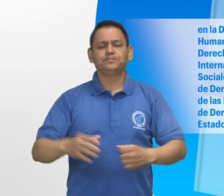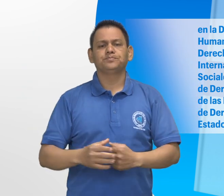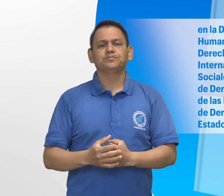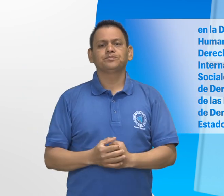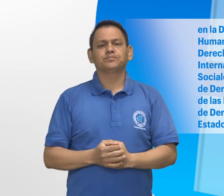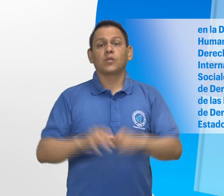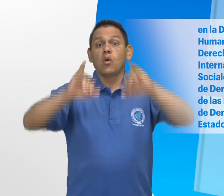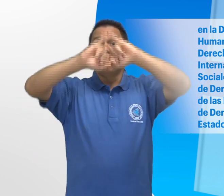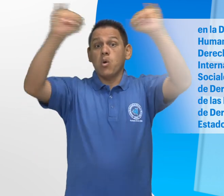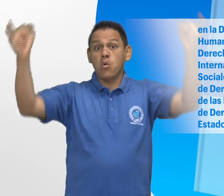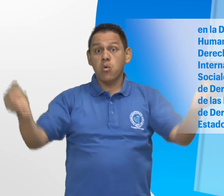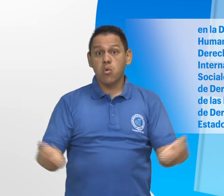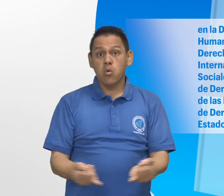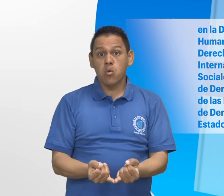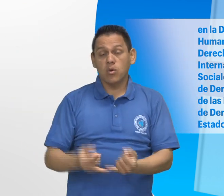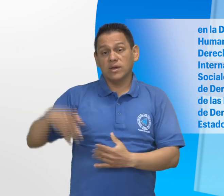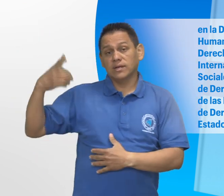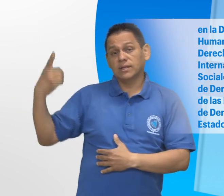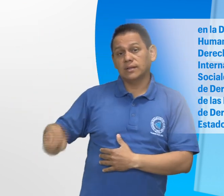en el Pacto Internacional